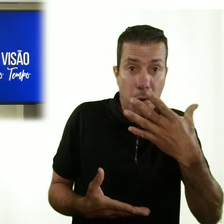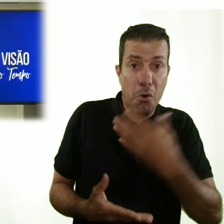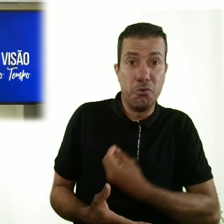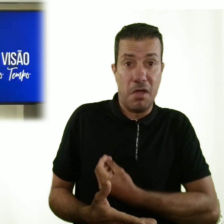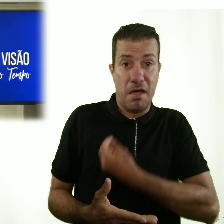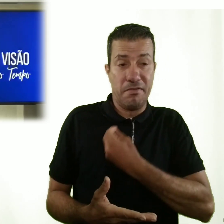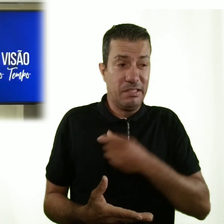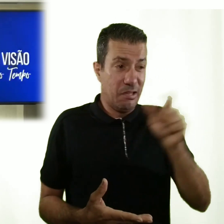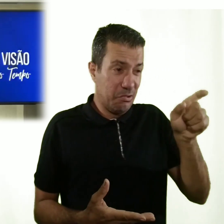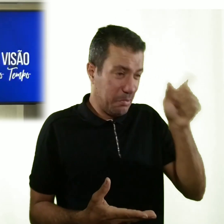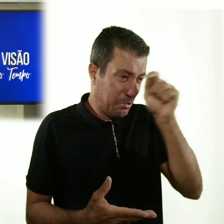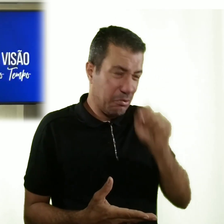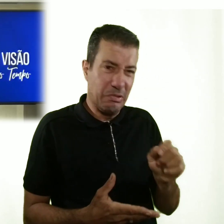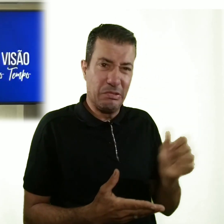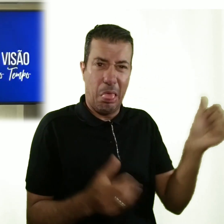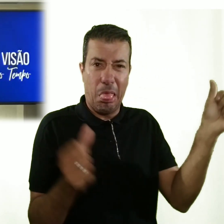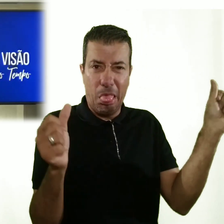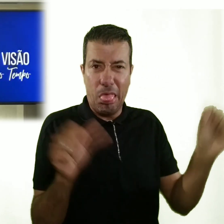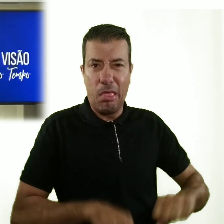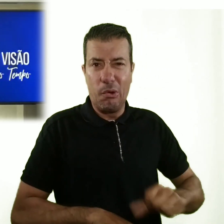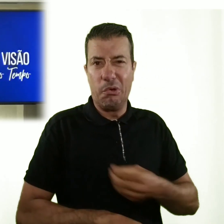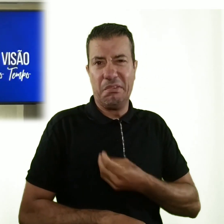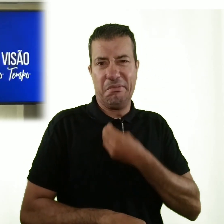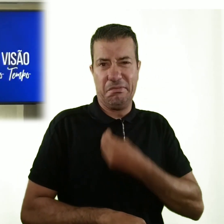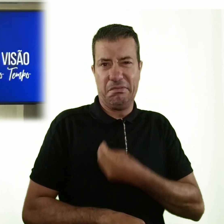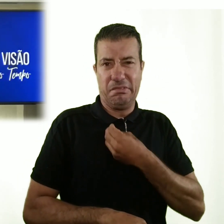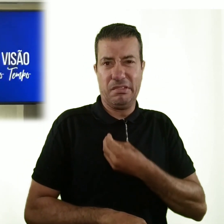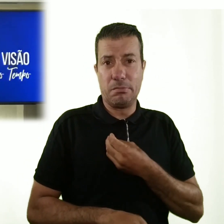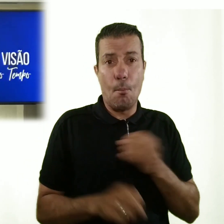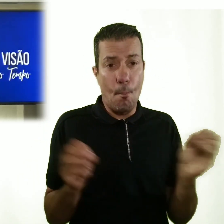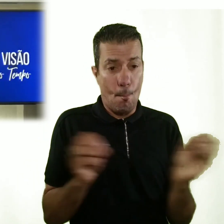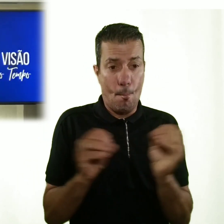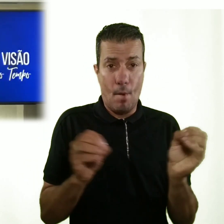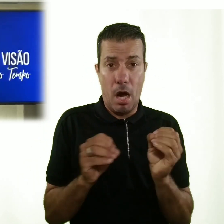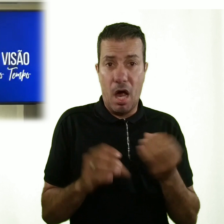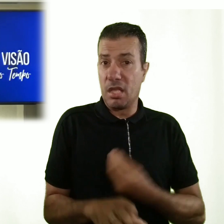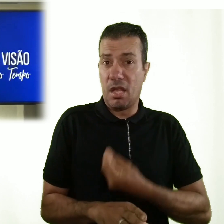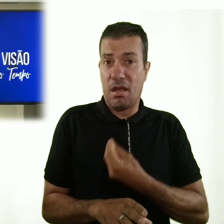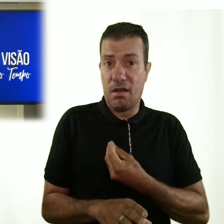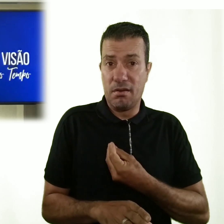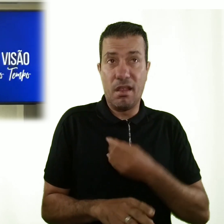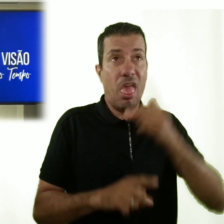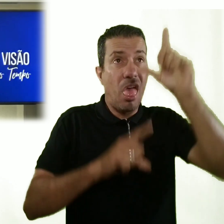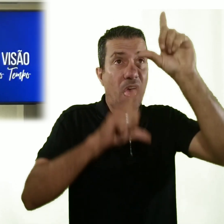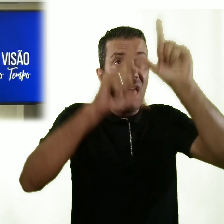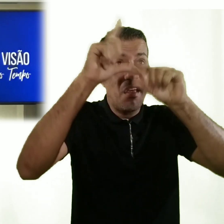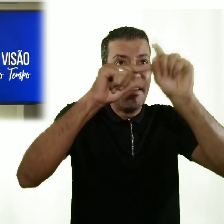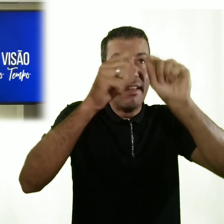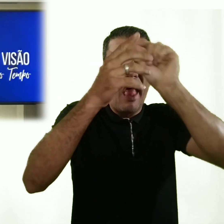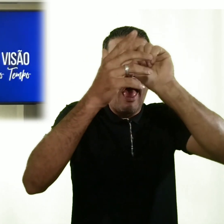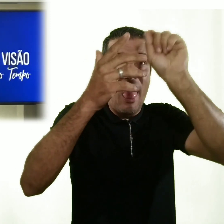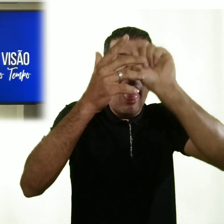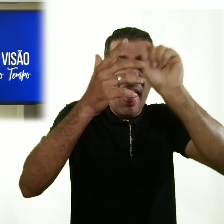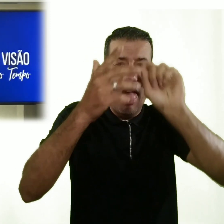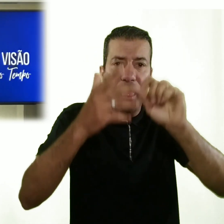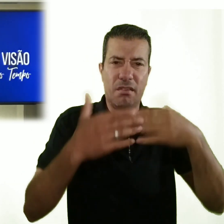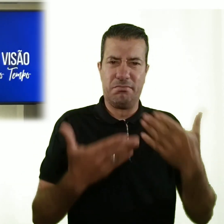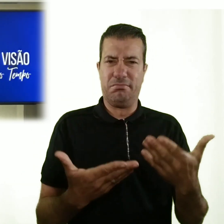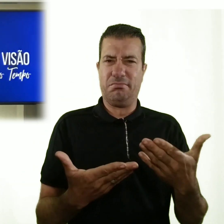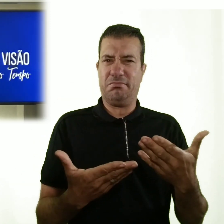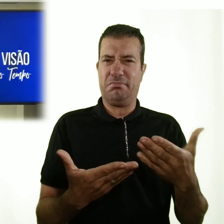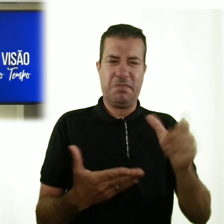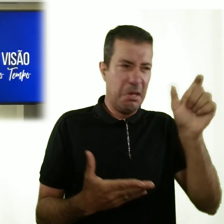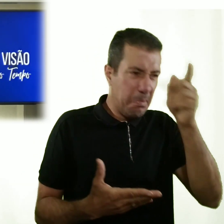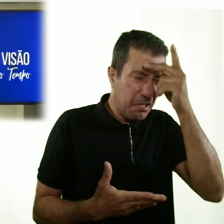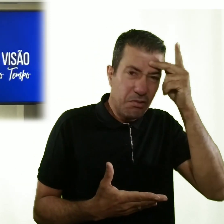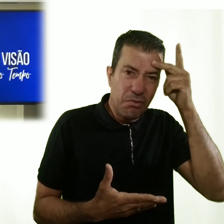bem, outros não têm absolutamente nada. Isso está escrito nas estrelas. Mas também tem gente, viu,